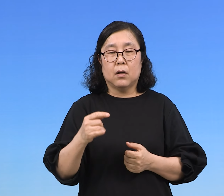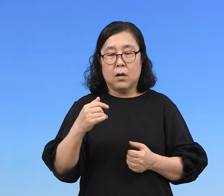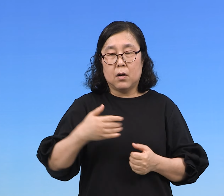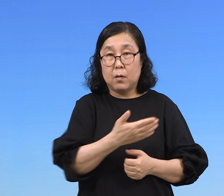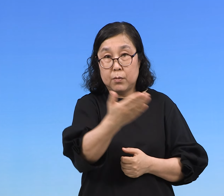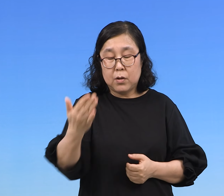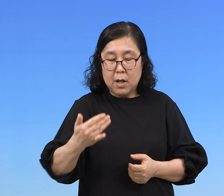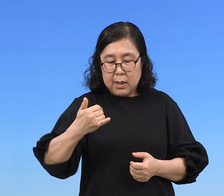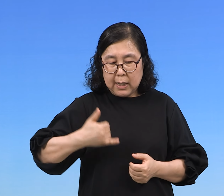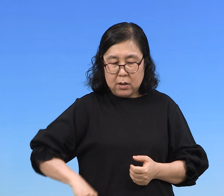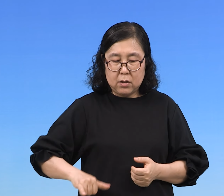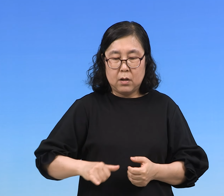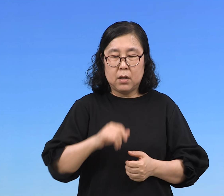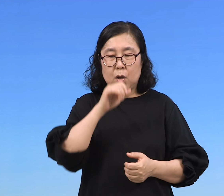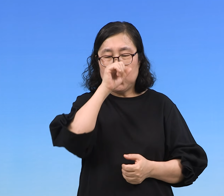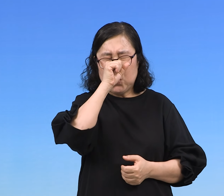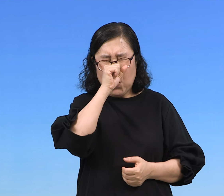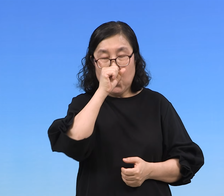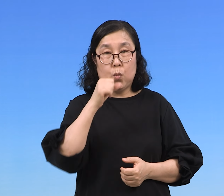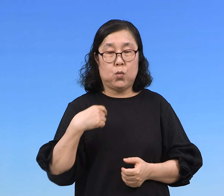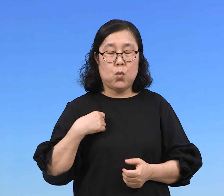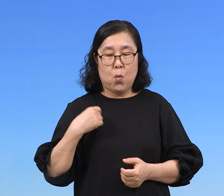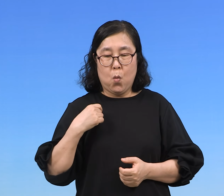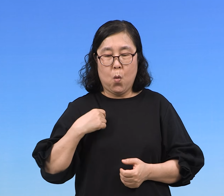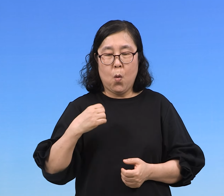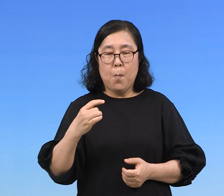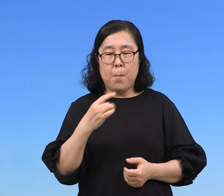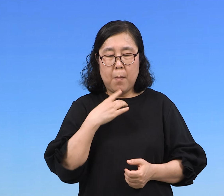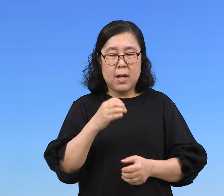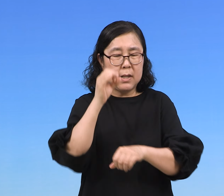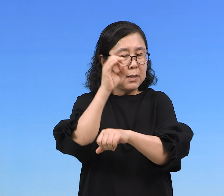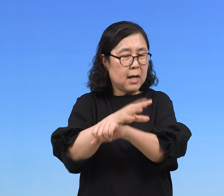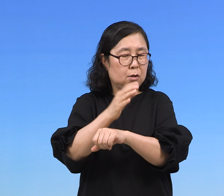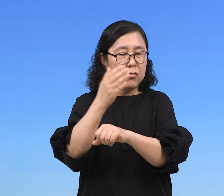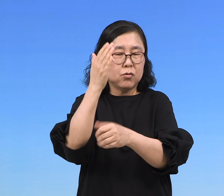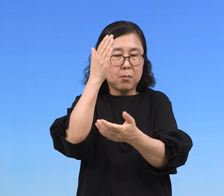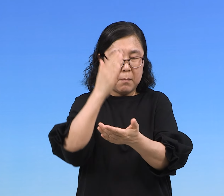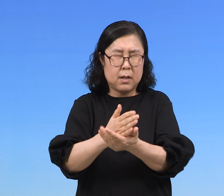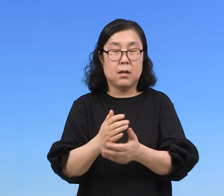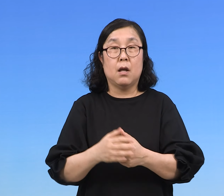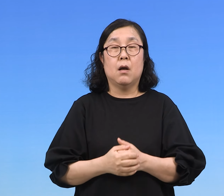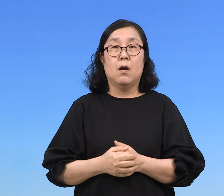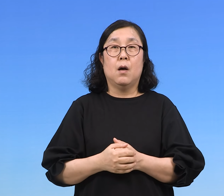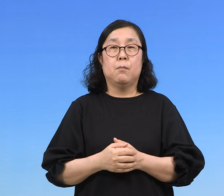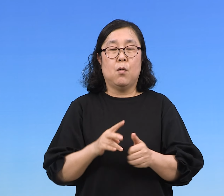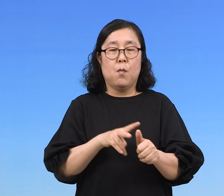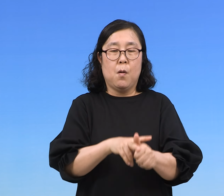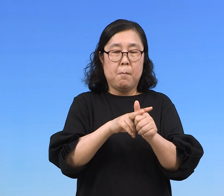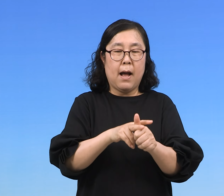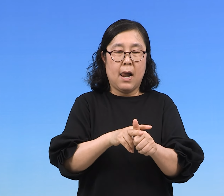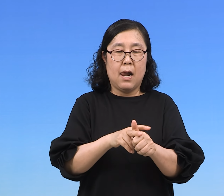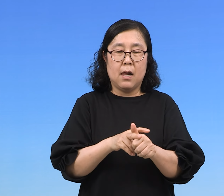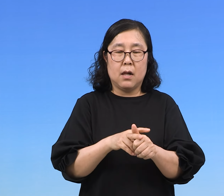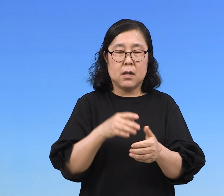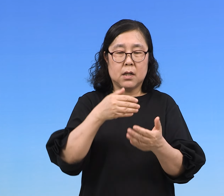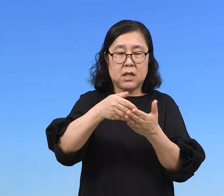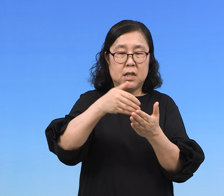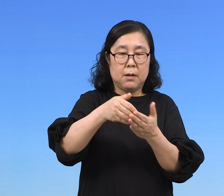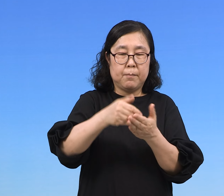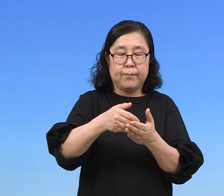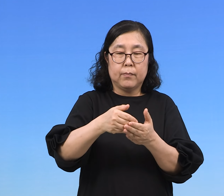나이키 뭐 이런 거가 그냥 뭐 시장에서 뭐 너이키를 사든지 뭐 말이 아니라 뭐 소가 그려 있든지, 이게 지금